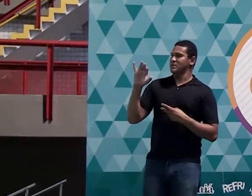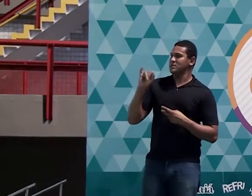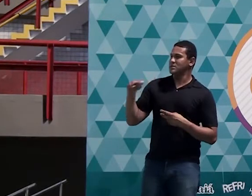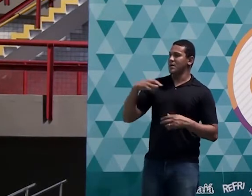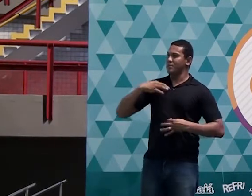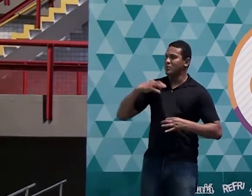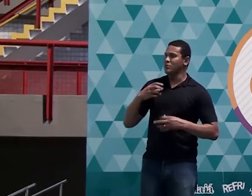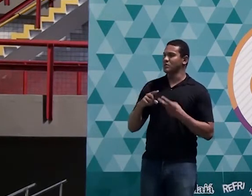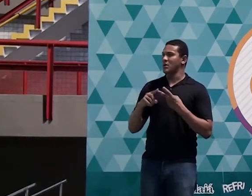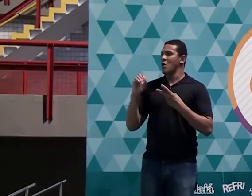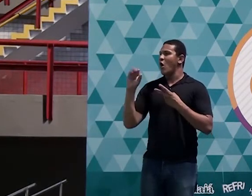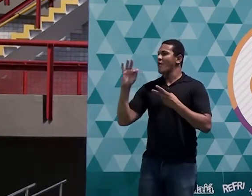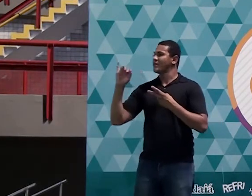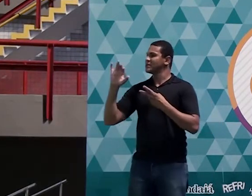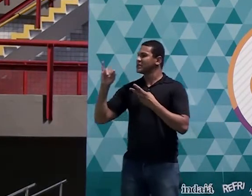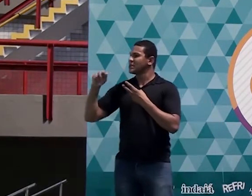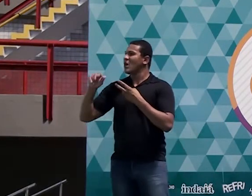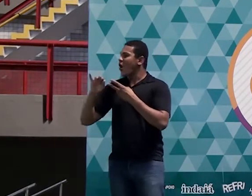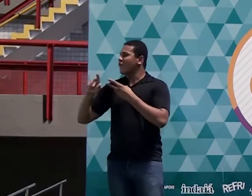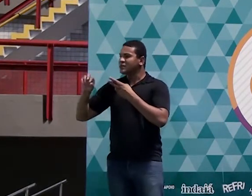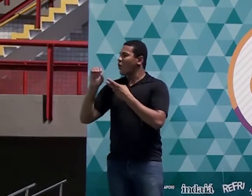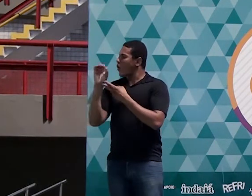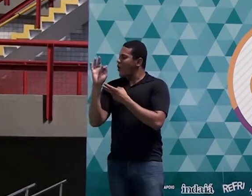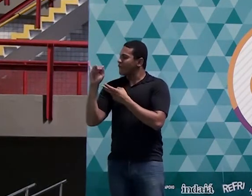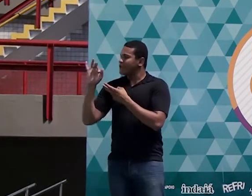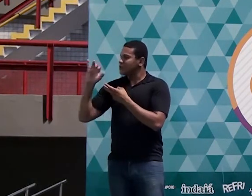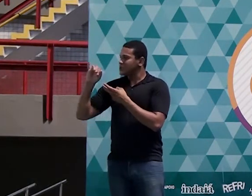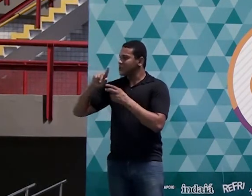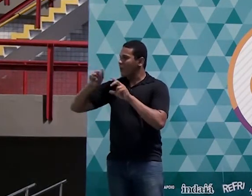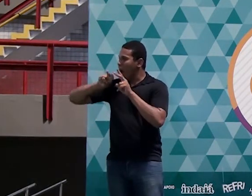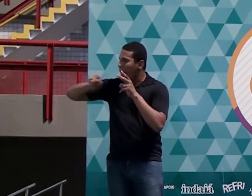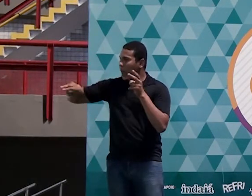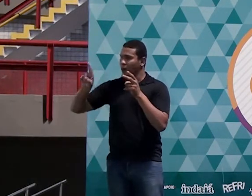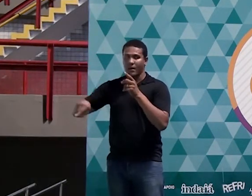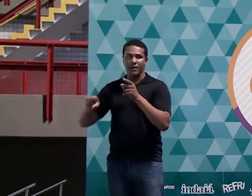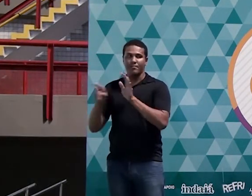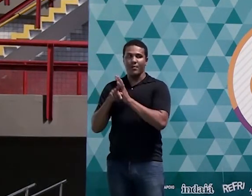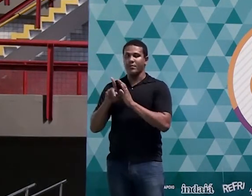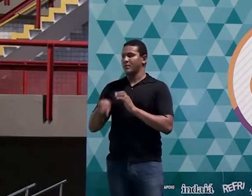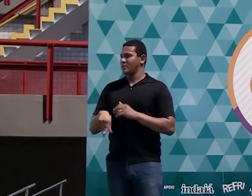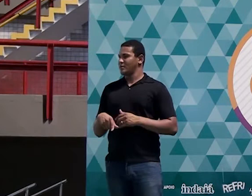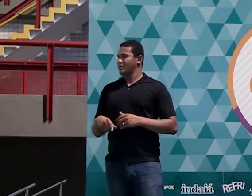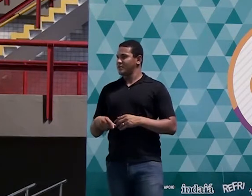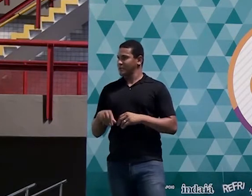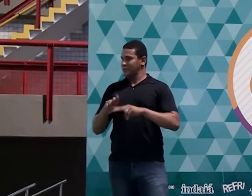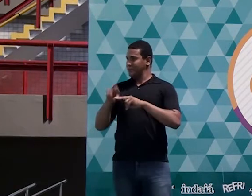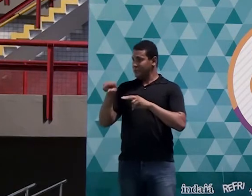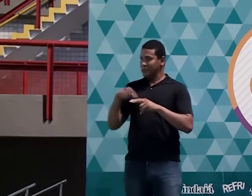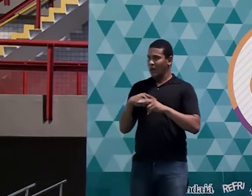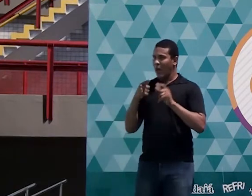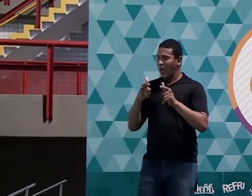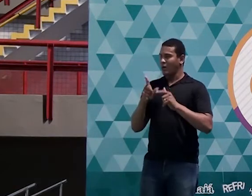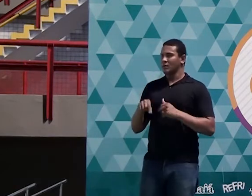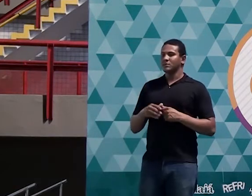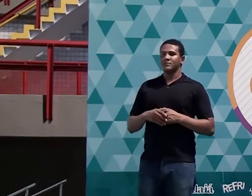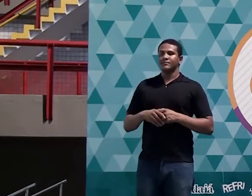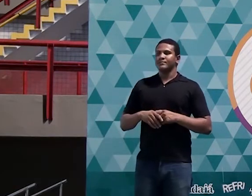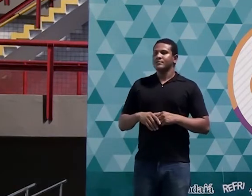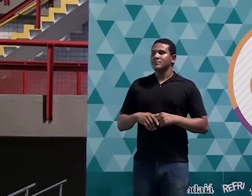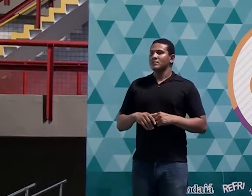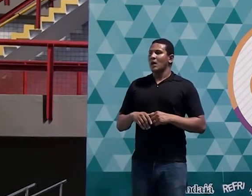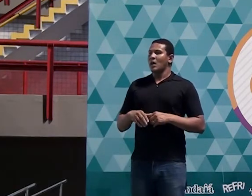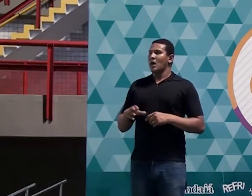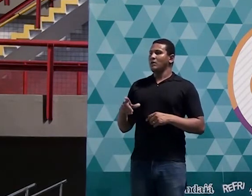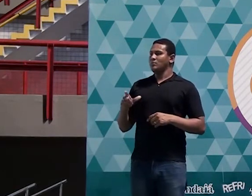Essas oficinas, elas têm 3 grupos. Tem o dono da oficina, que conhece o que produz.